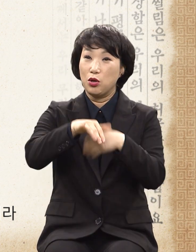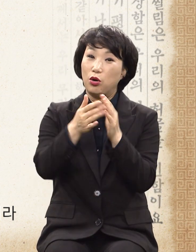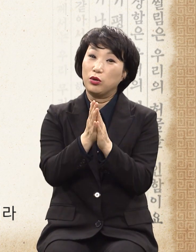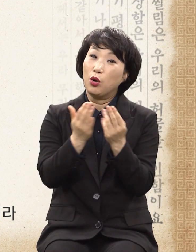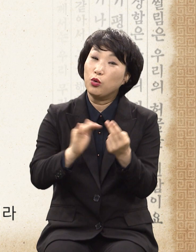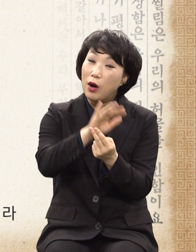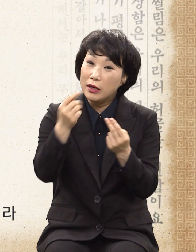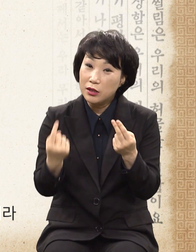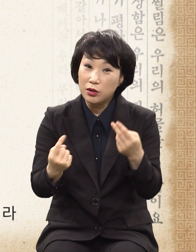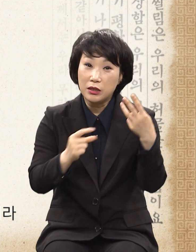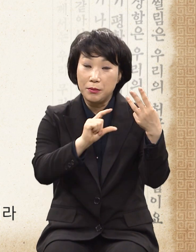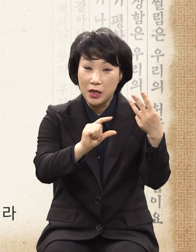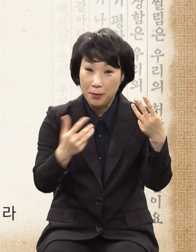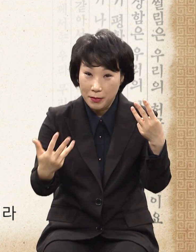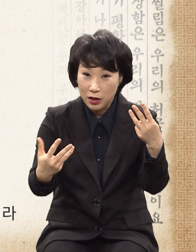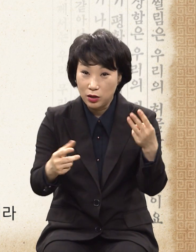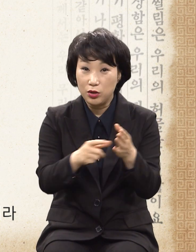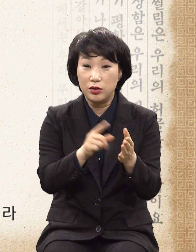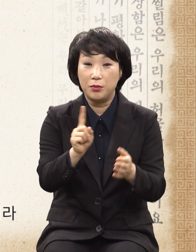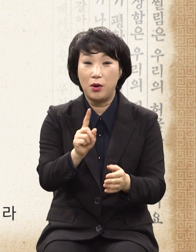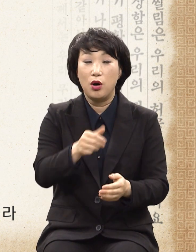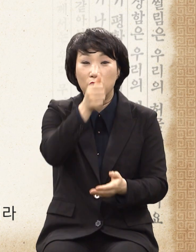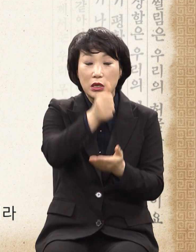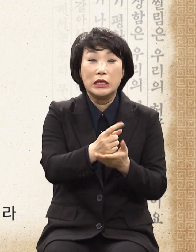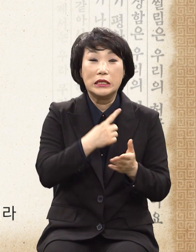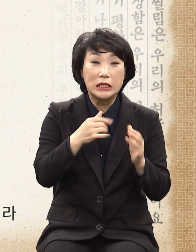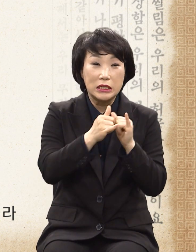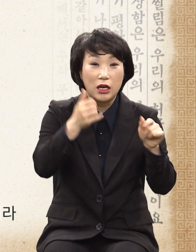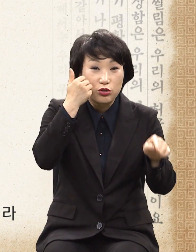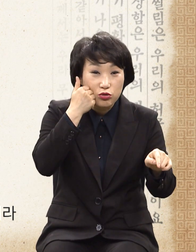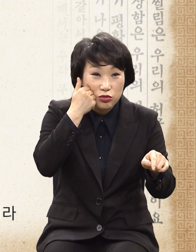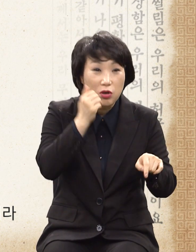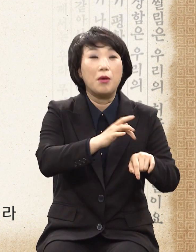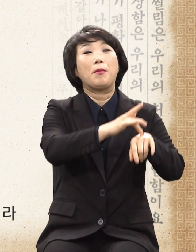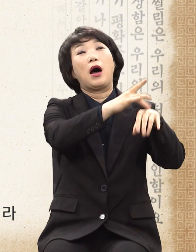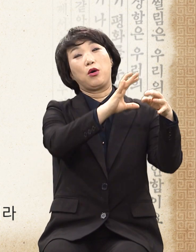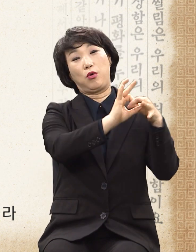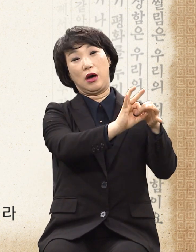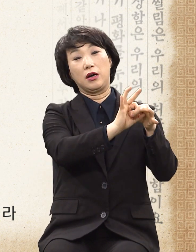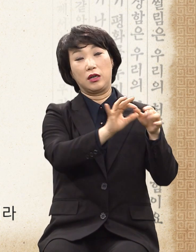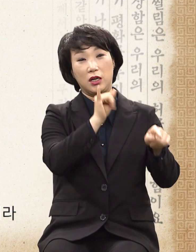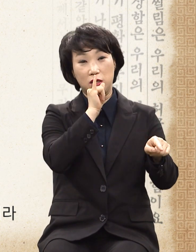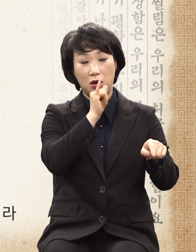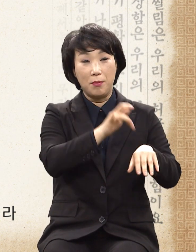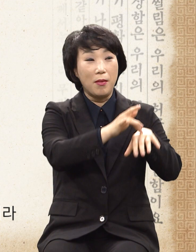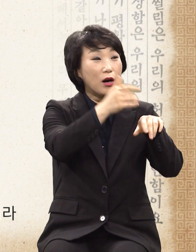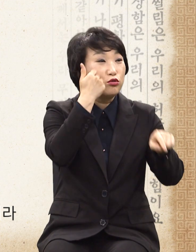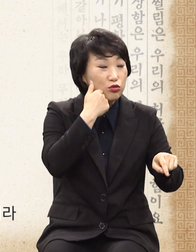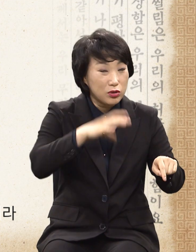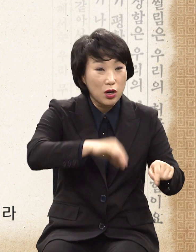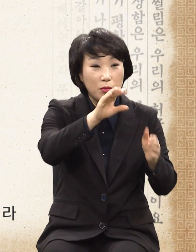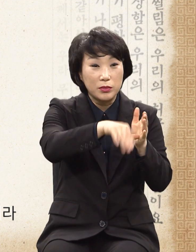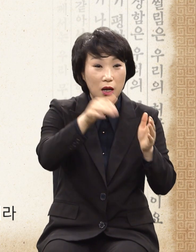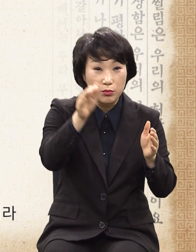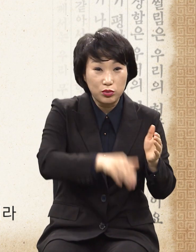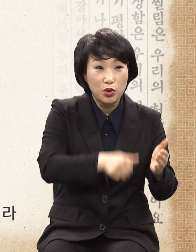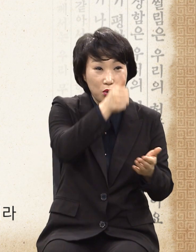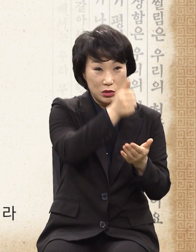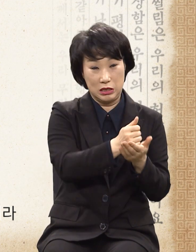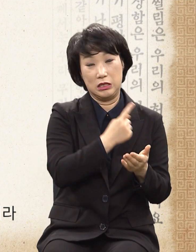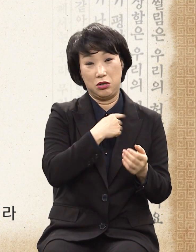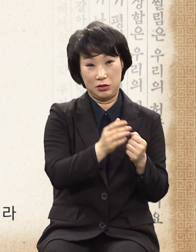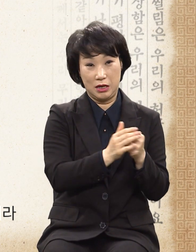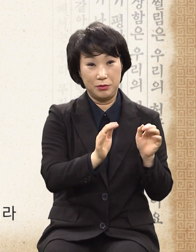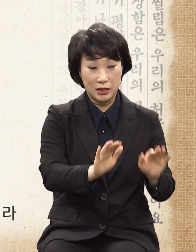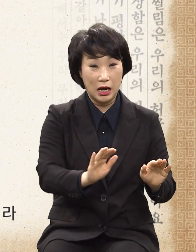요한일서 3장 8절에 죄를 짓는 자는 마귀에게 속하나니 마귀는 처음부터